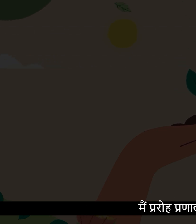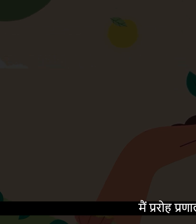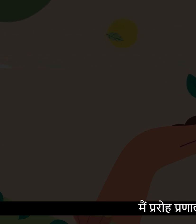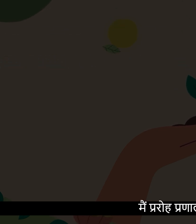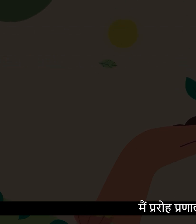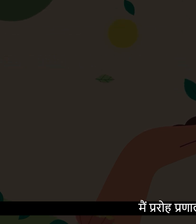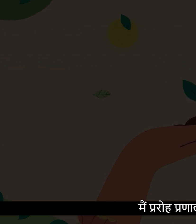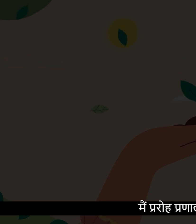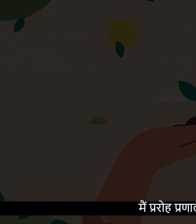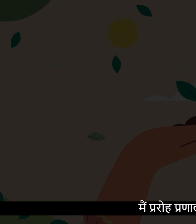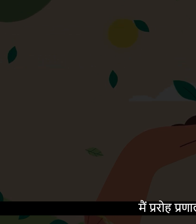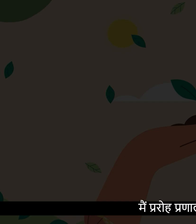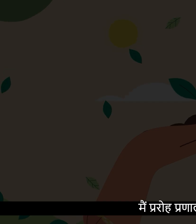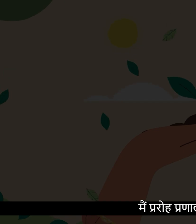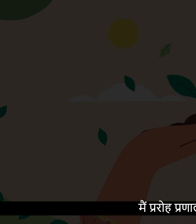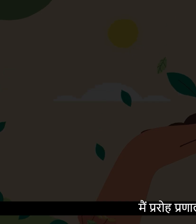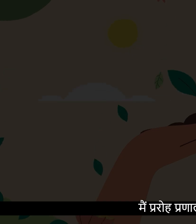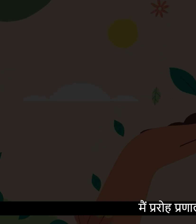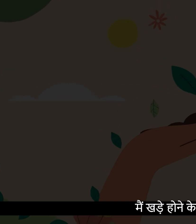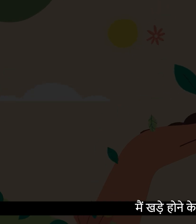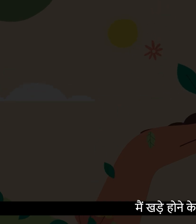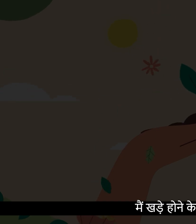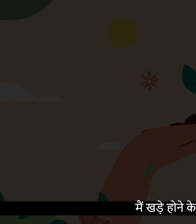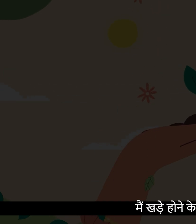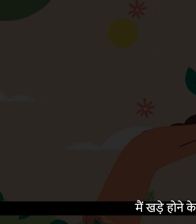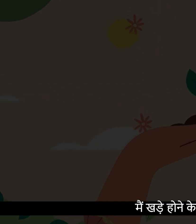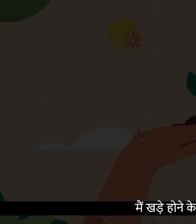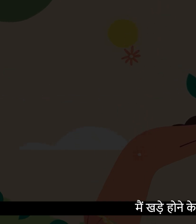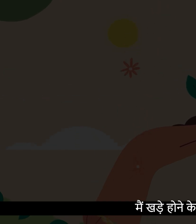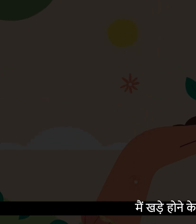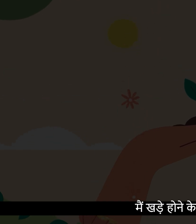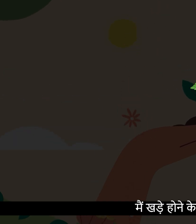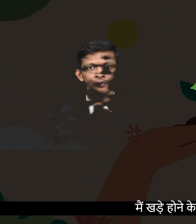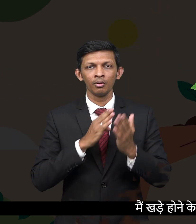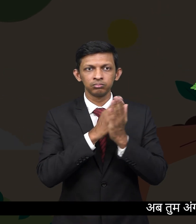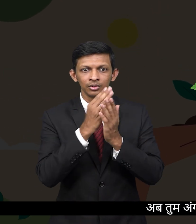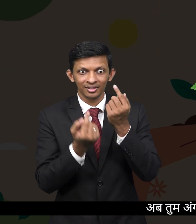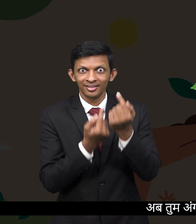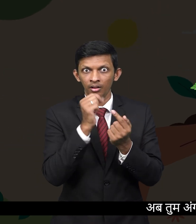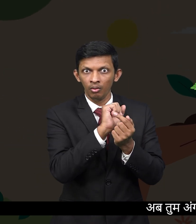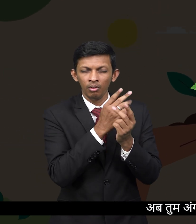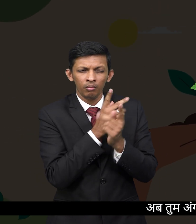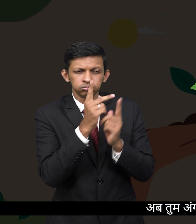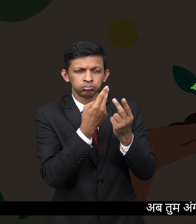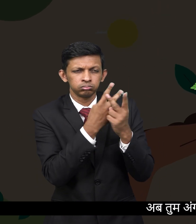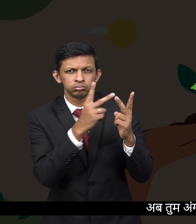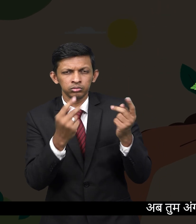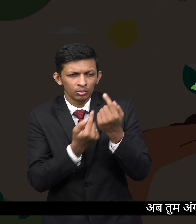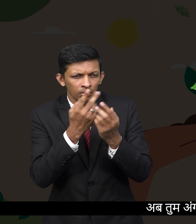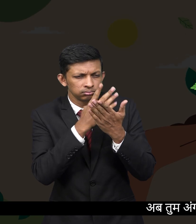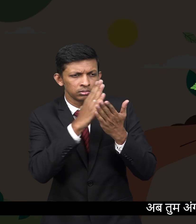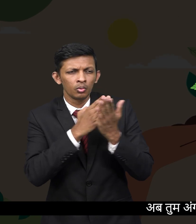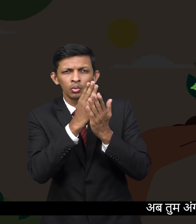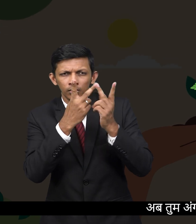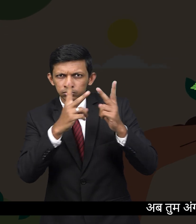हैं। तना, मैं प्ररोह प्रणाली का मुख्य भाग हूँ। मैं खड़े होने के लिए सहारा देता हूँ। अब तुम अंगों को लेबल करो।